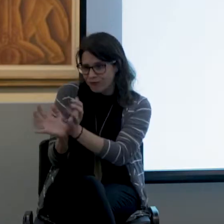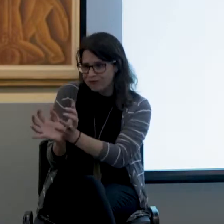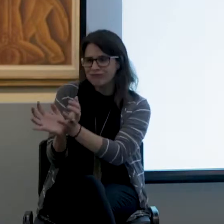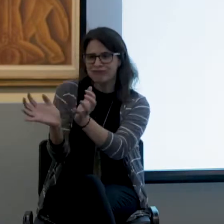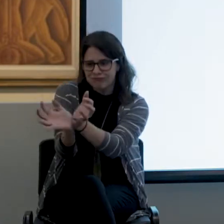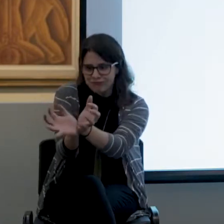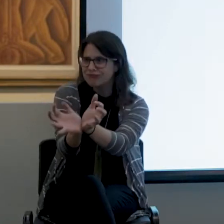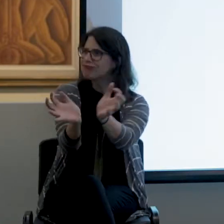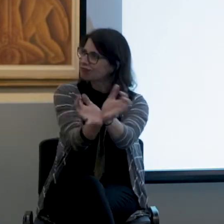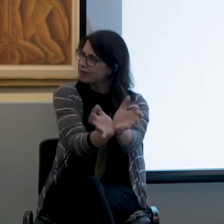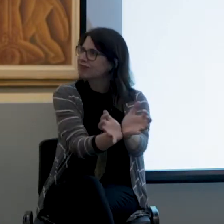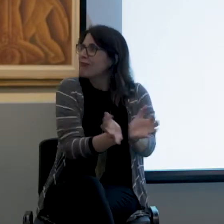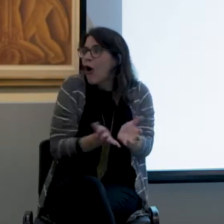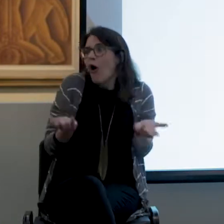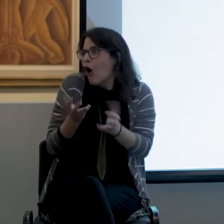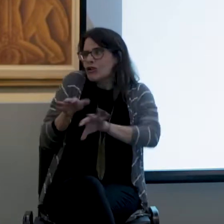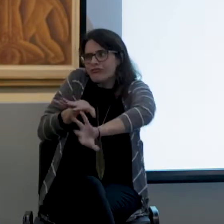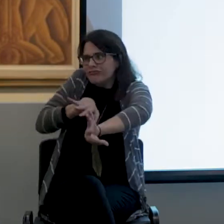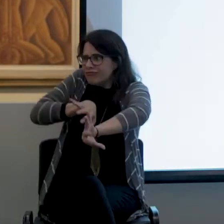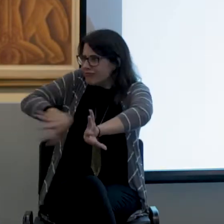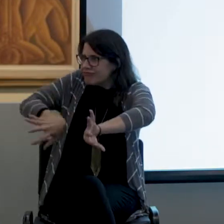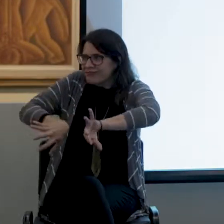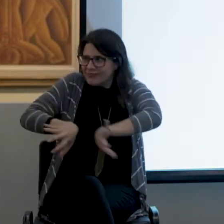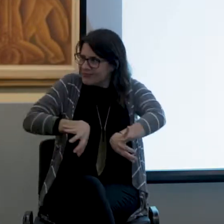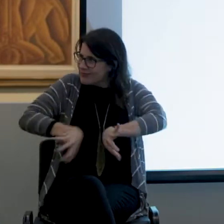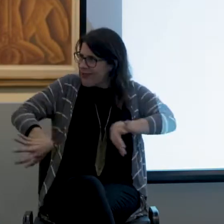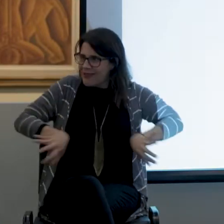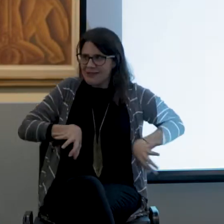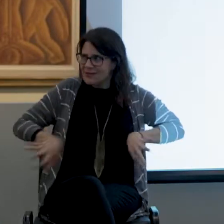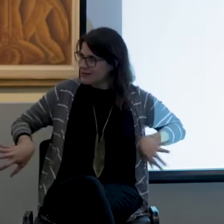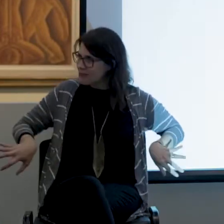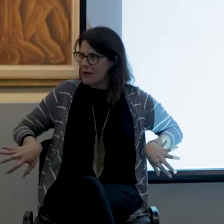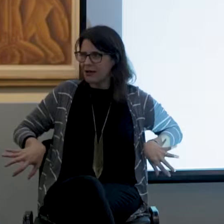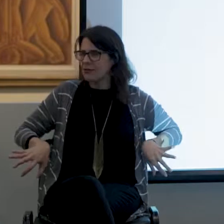Quem faz anatomia são os médicos, são os biólogos, são os